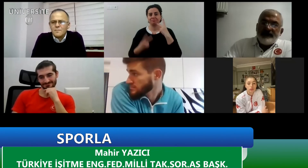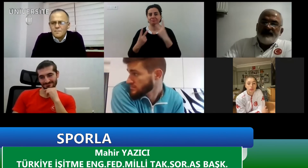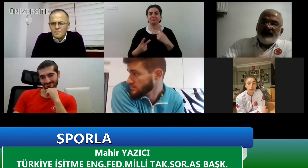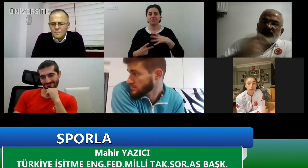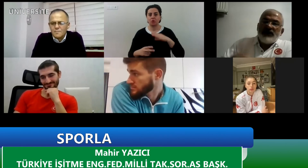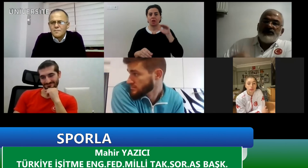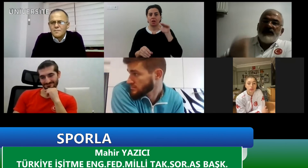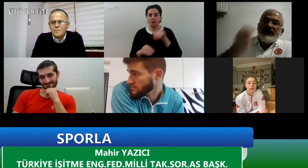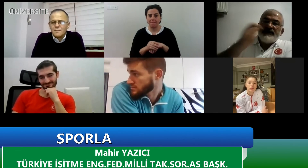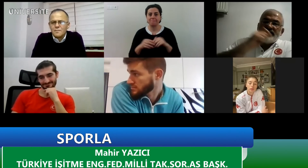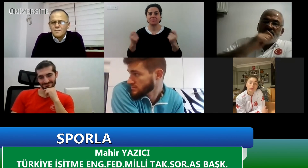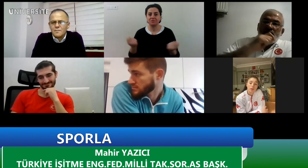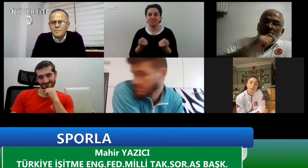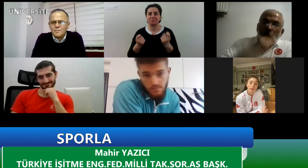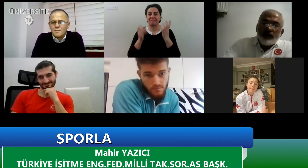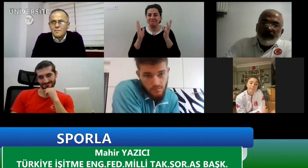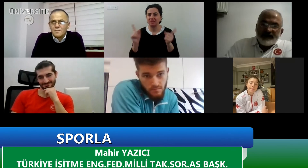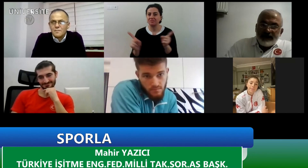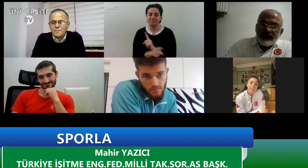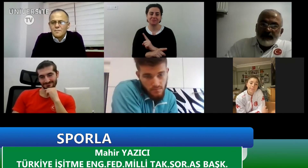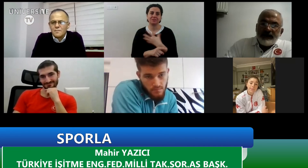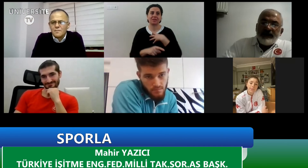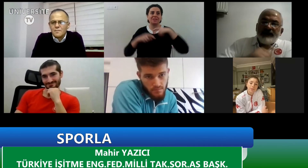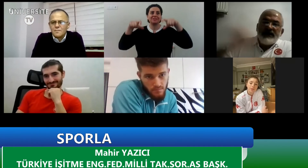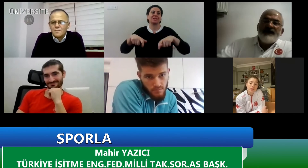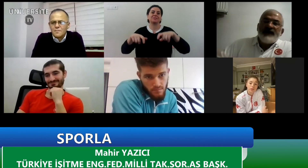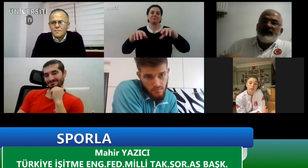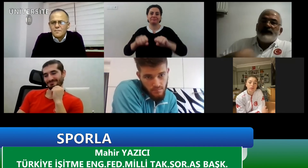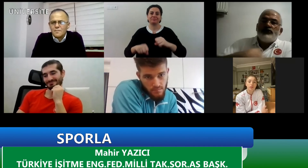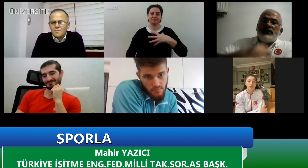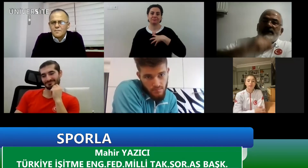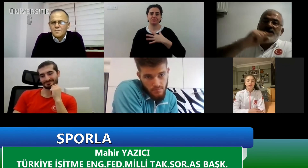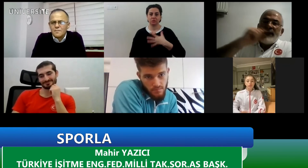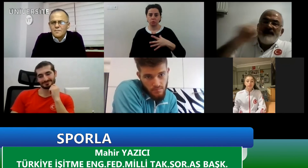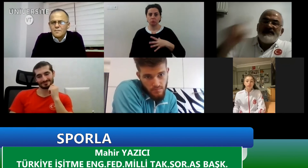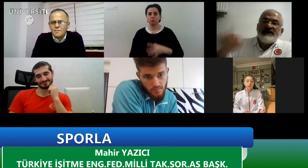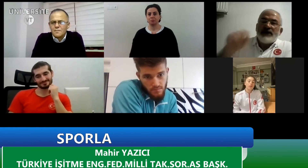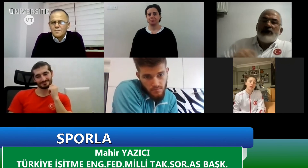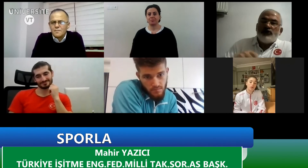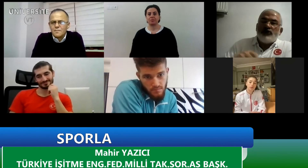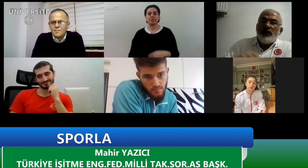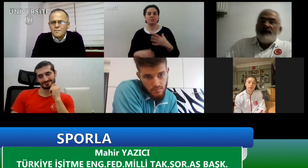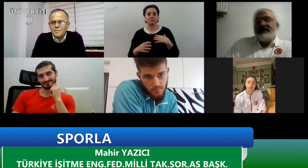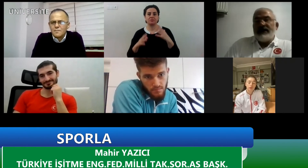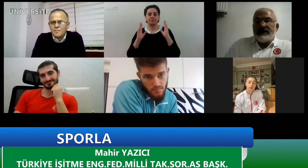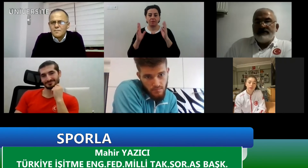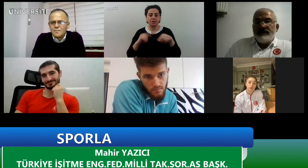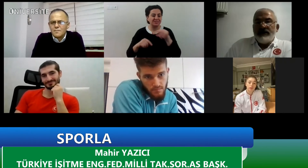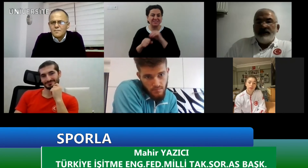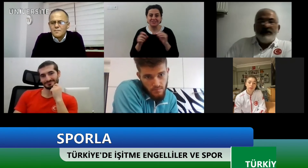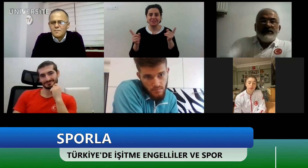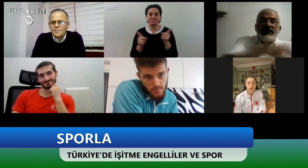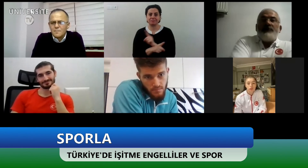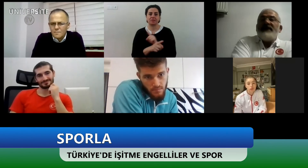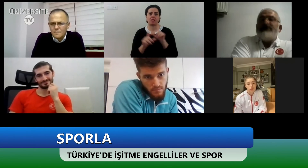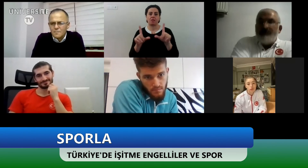kamplarımızı ve çalışmalarımızı orada yapsak inanın diğer federasyonlardan hepsinden daha çok bize lazım.